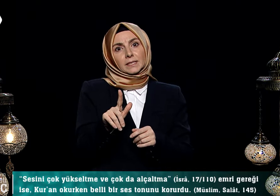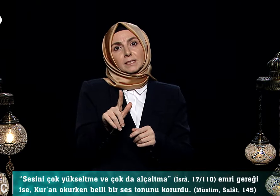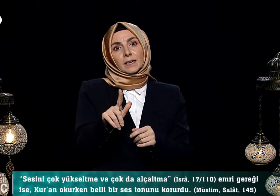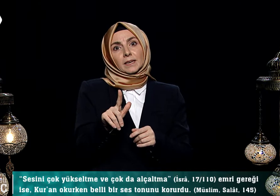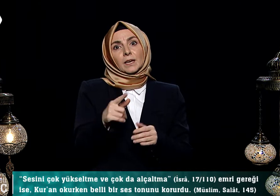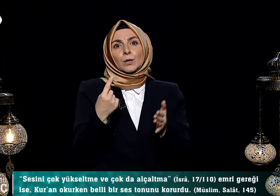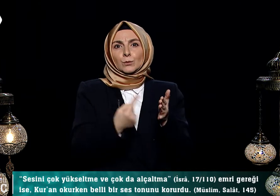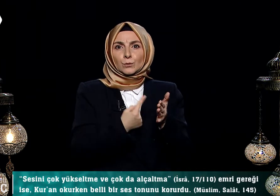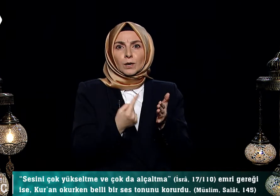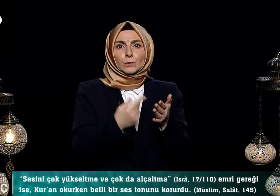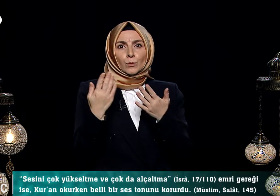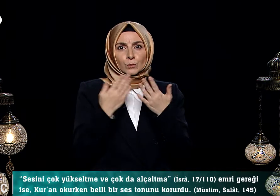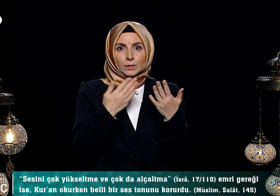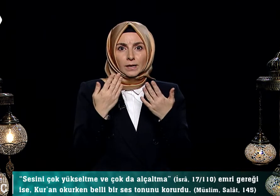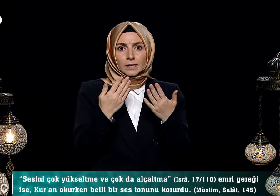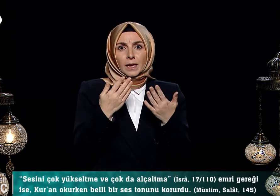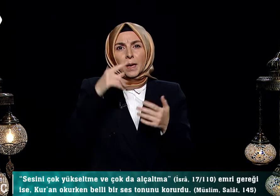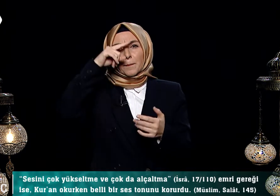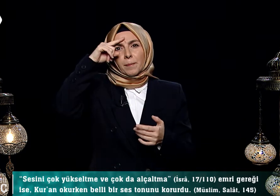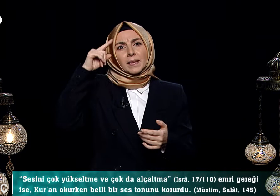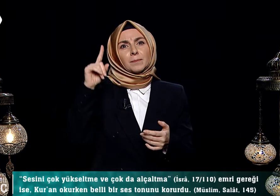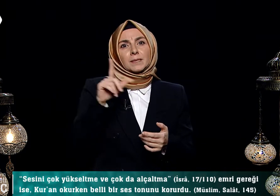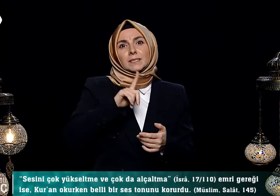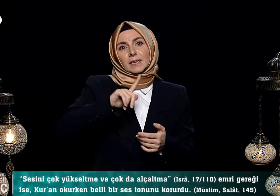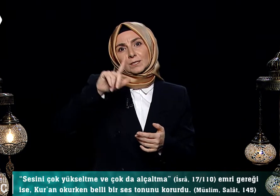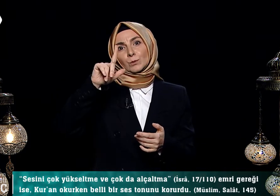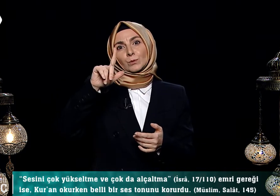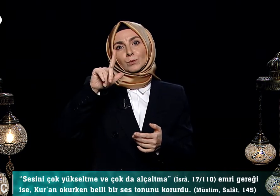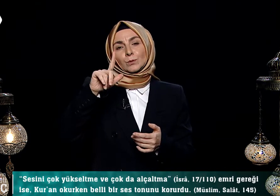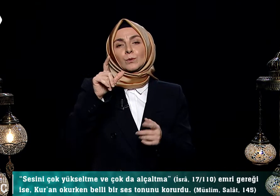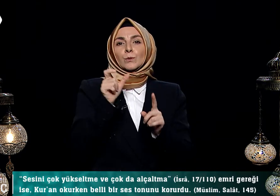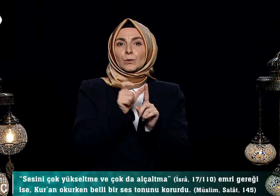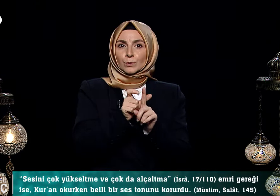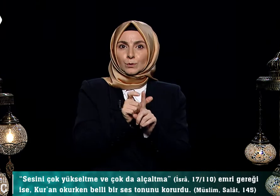ise Kur'an okurken belli bir ses tonunu korurdu.